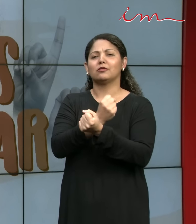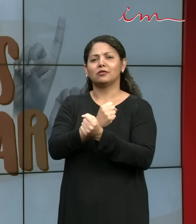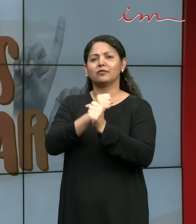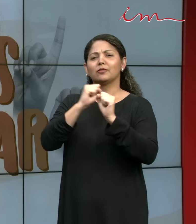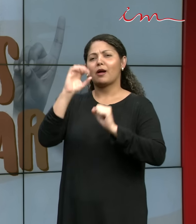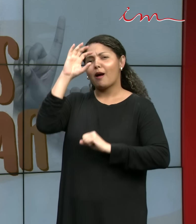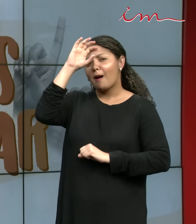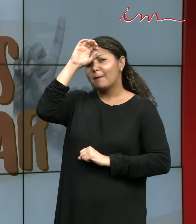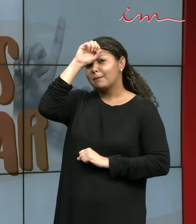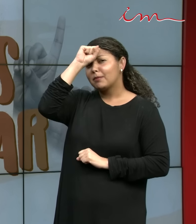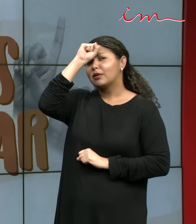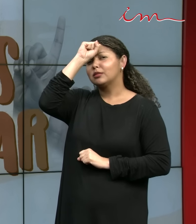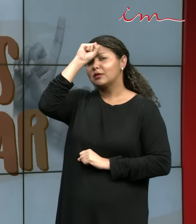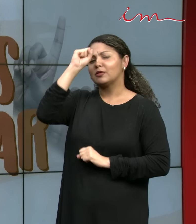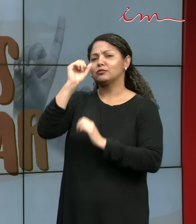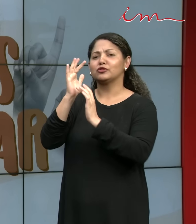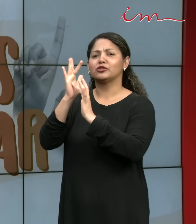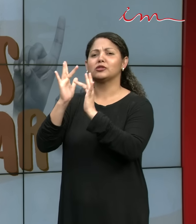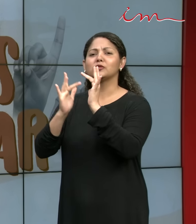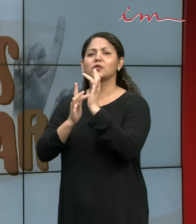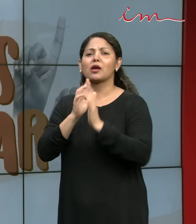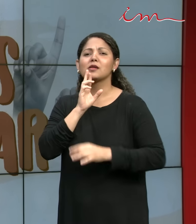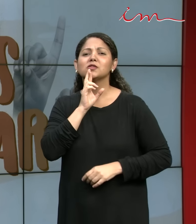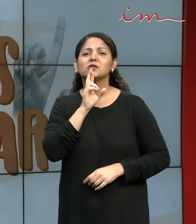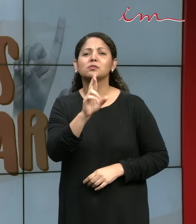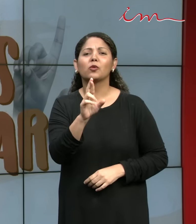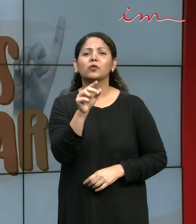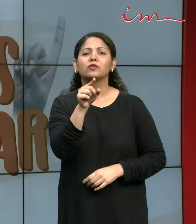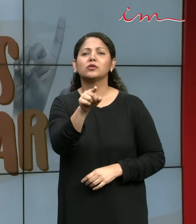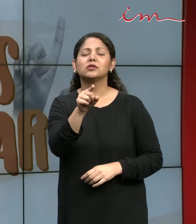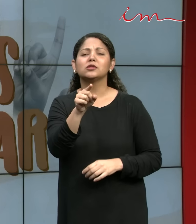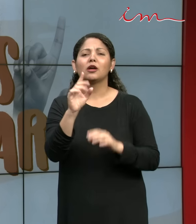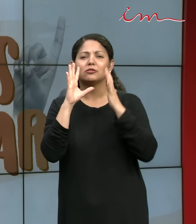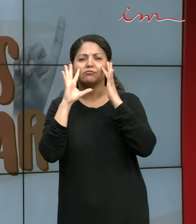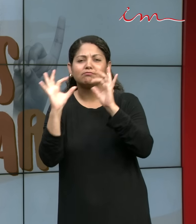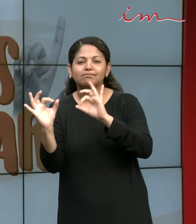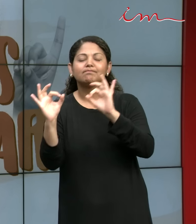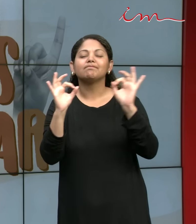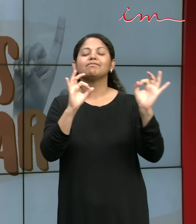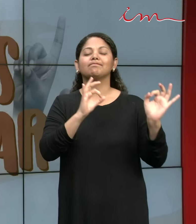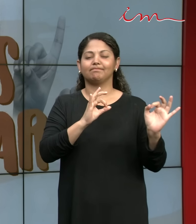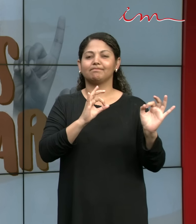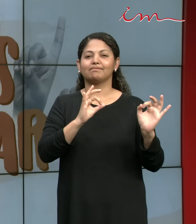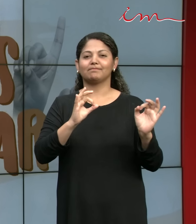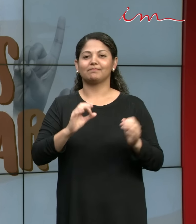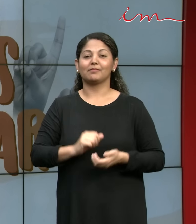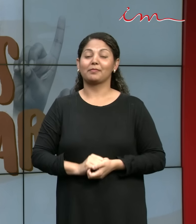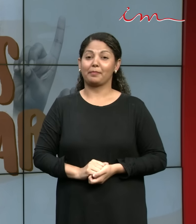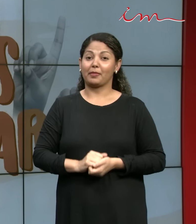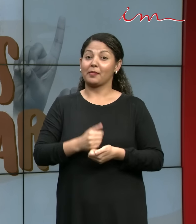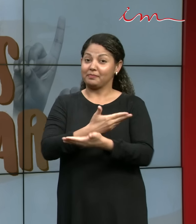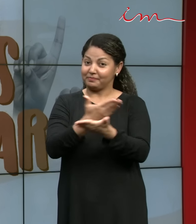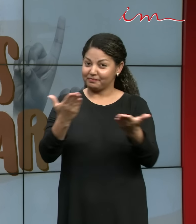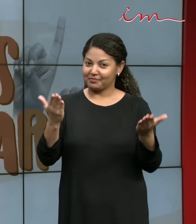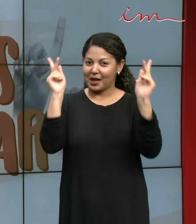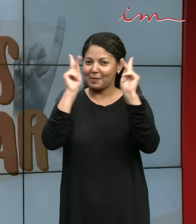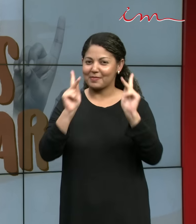você. Ele quer que você aprenda mais sobre o Senhor Jesus e Ele vai te responder.